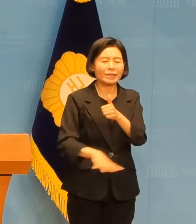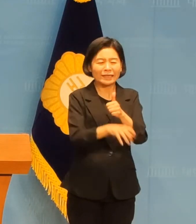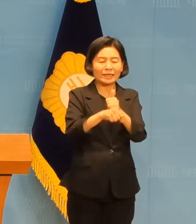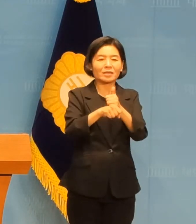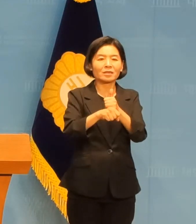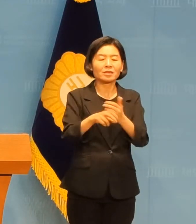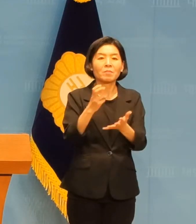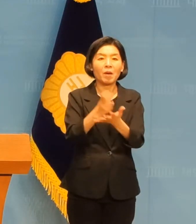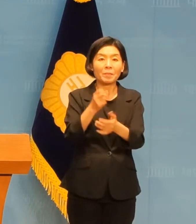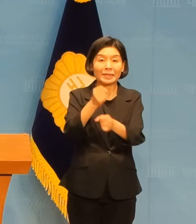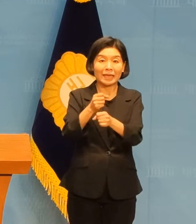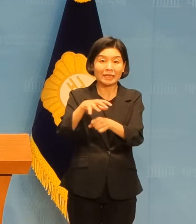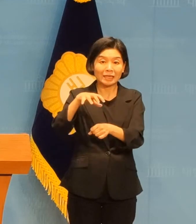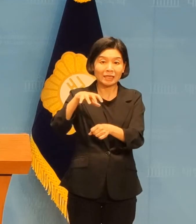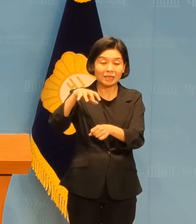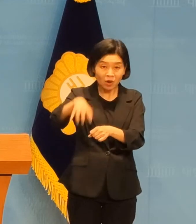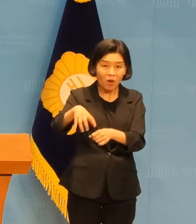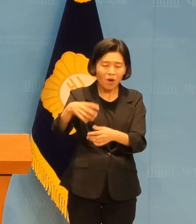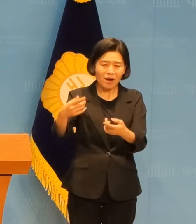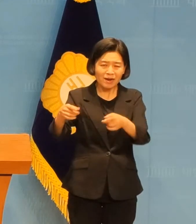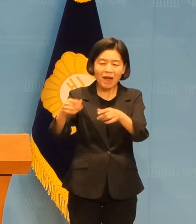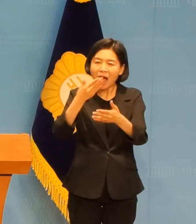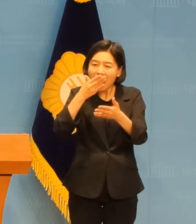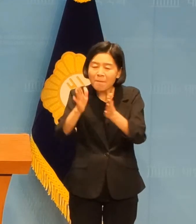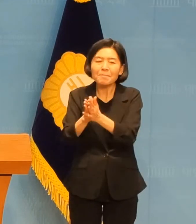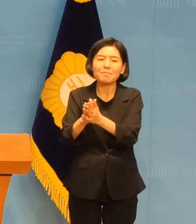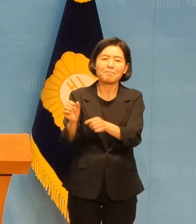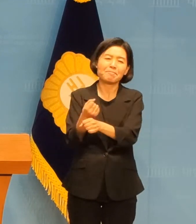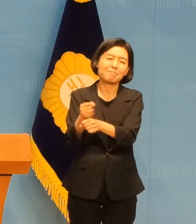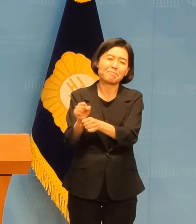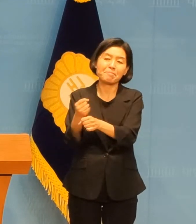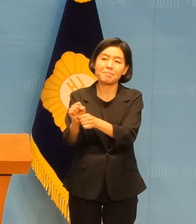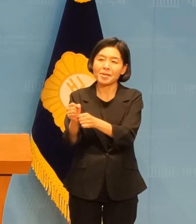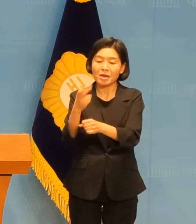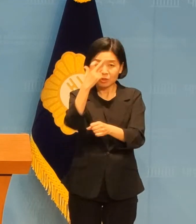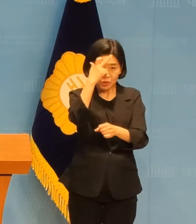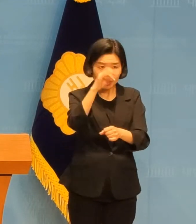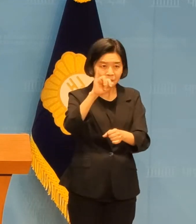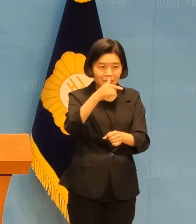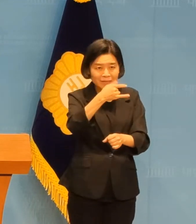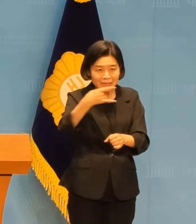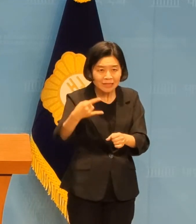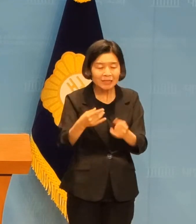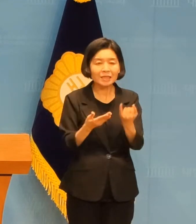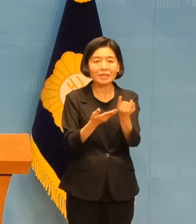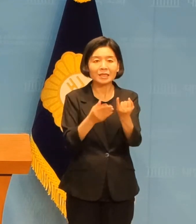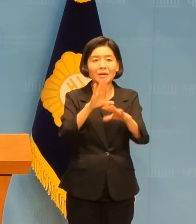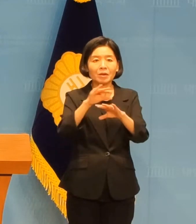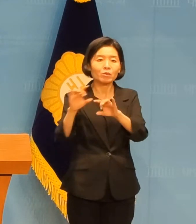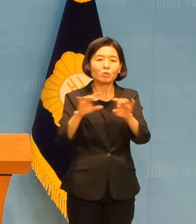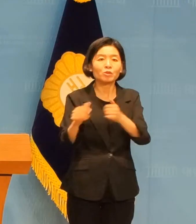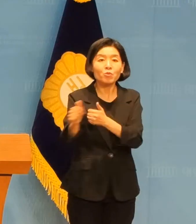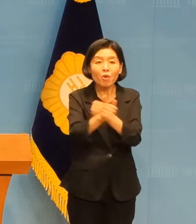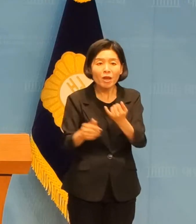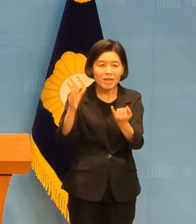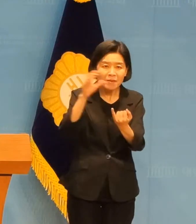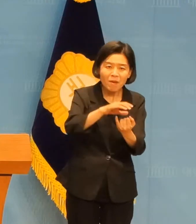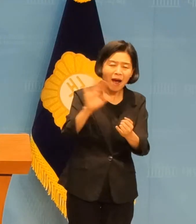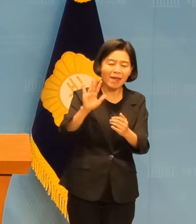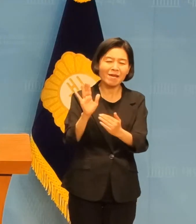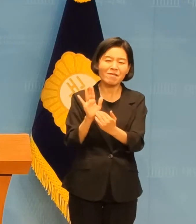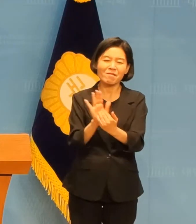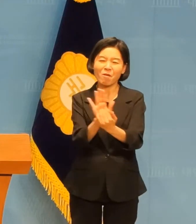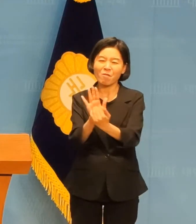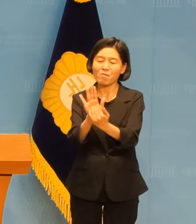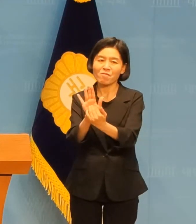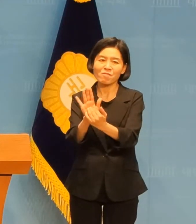법제처가 함께 사실상 작당해서 최민희 위원을 방통위 위원으로 임명하지